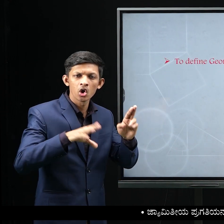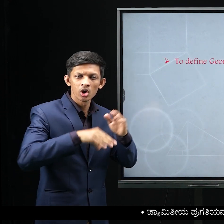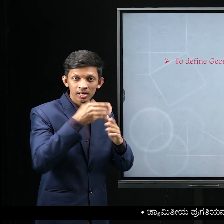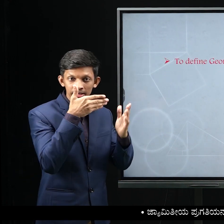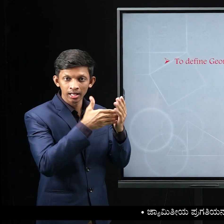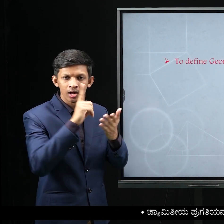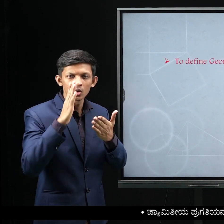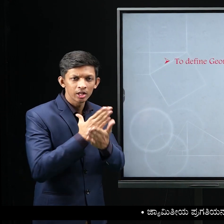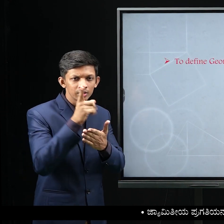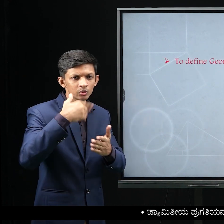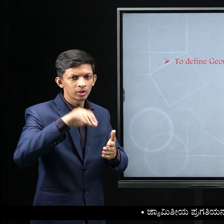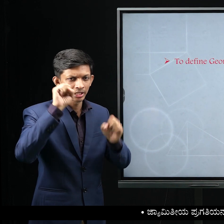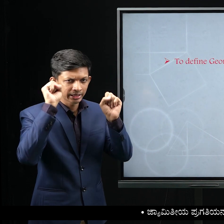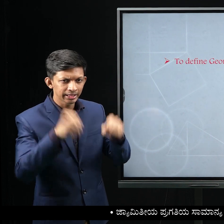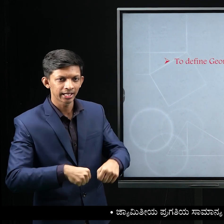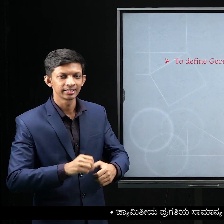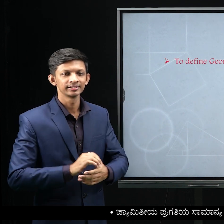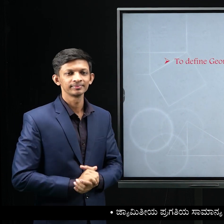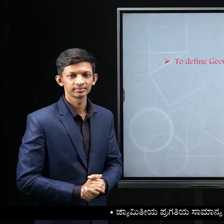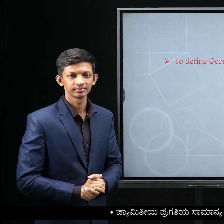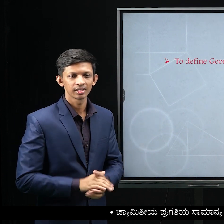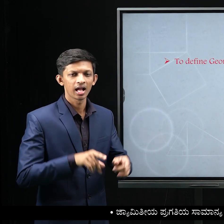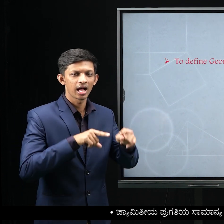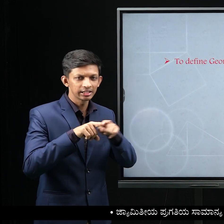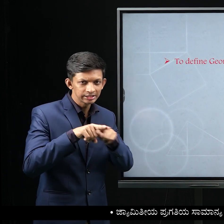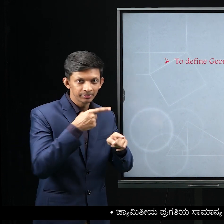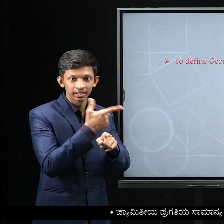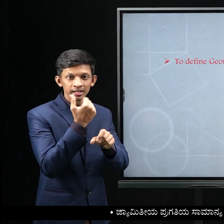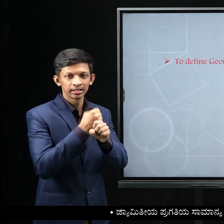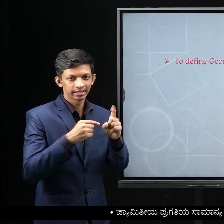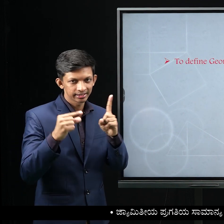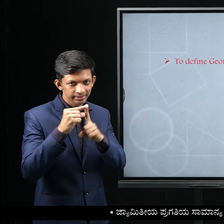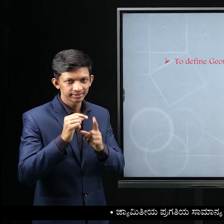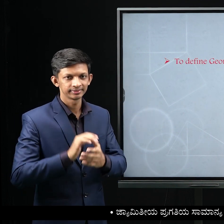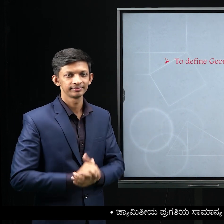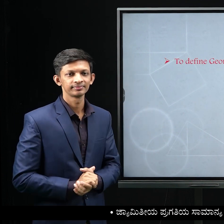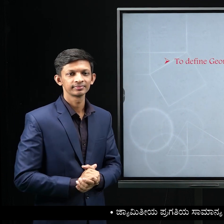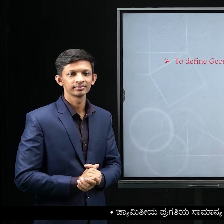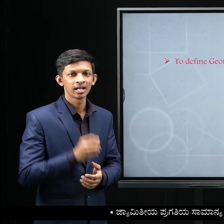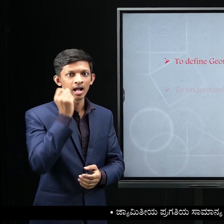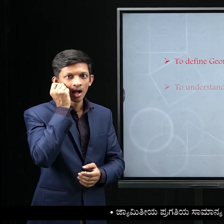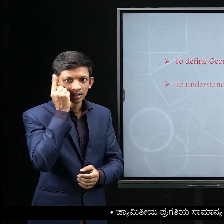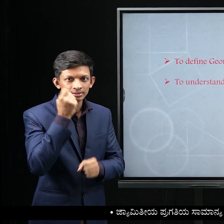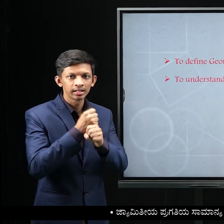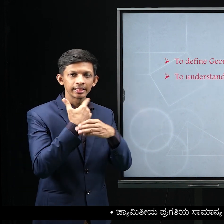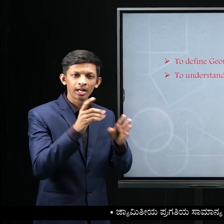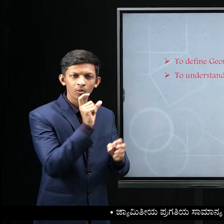ವ್ಯಾಖ್ಯಾನಿಸಲು ಜಿಪಿ ಜ್ಯಾಮಿತೀಯ ಪ್ರಗತಿಯ ಸಾಮಾನ್ಯ ನಿಯಮಗಳನ್ನು ಅರ್ಥ ಮಾಡಿಕೊಳ್ಳಲು.